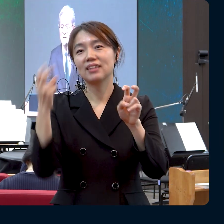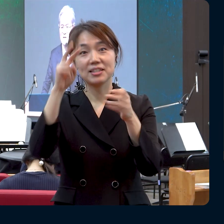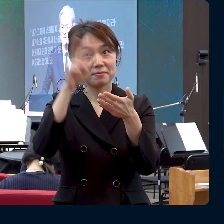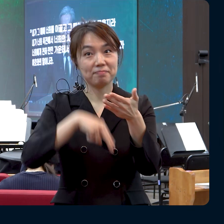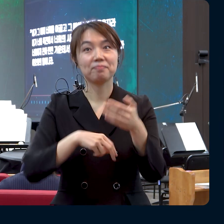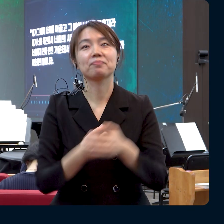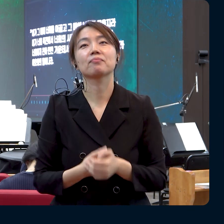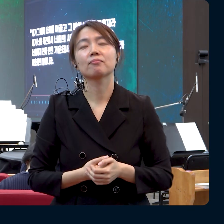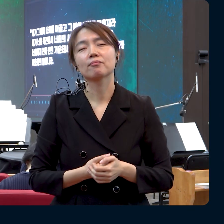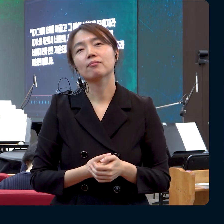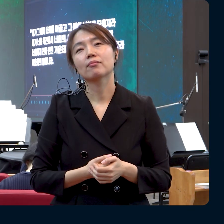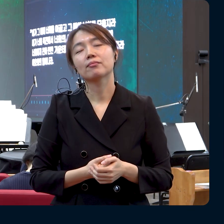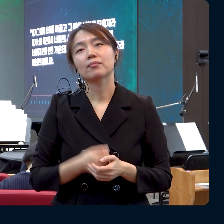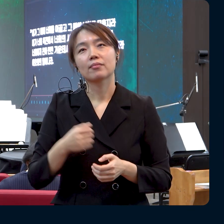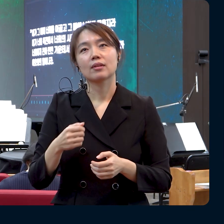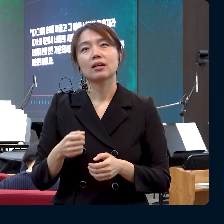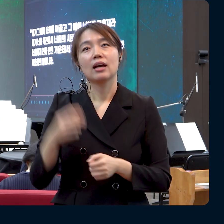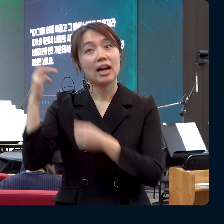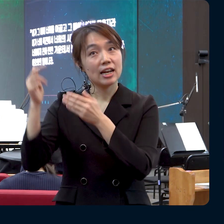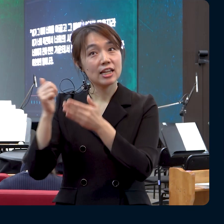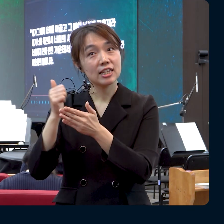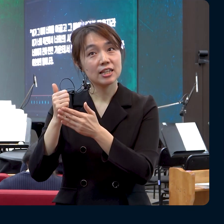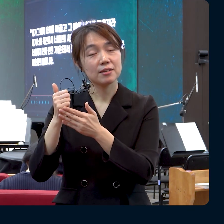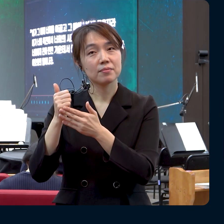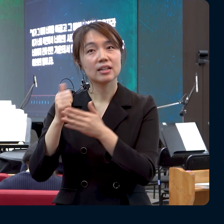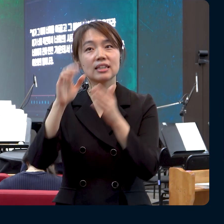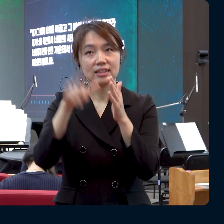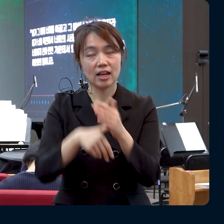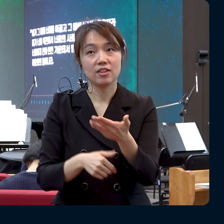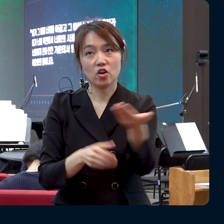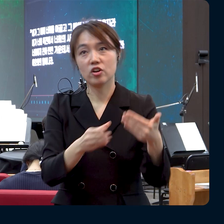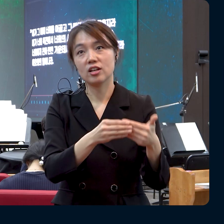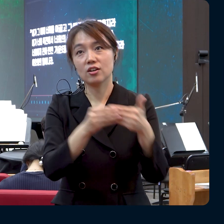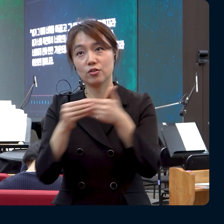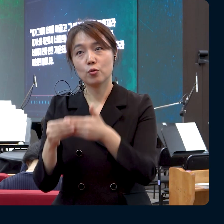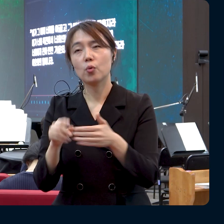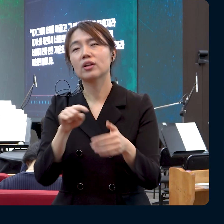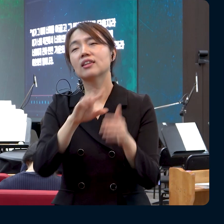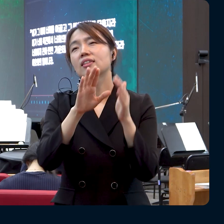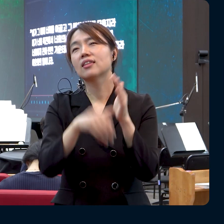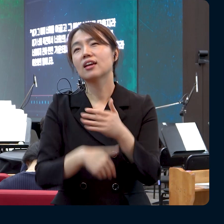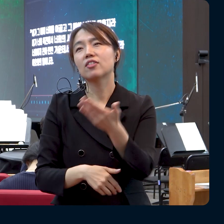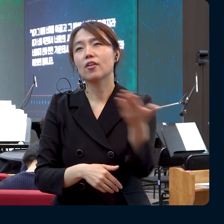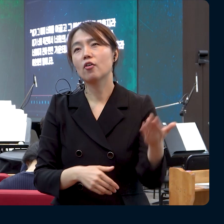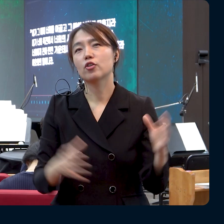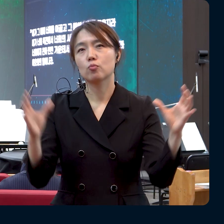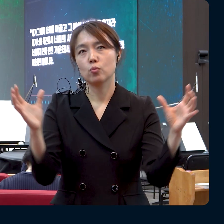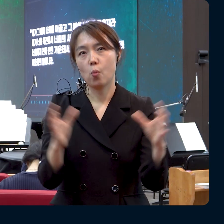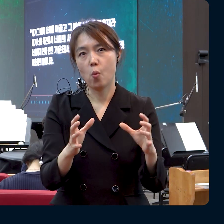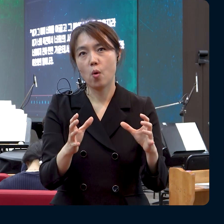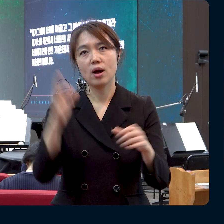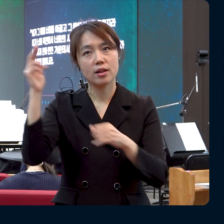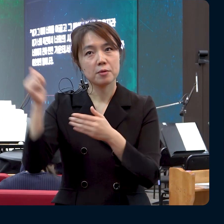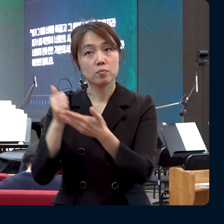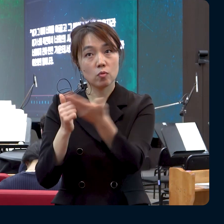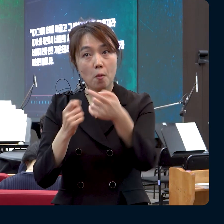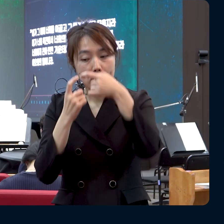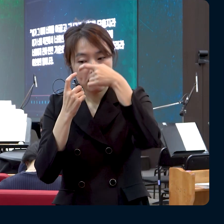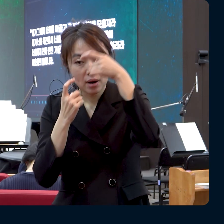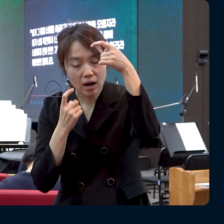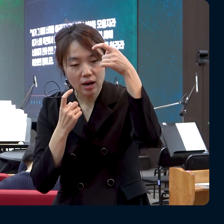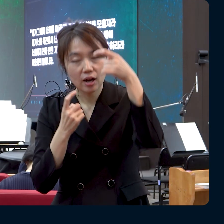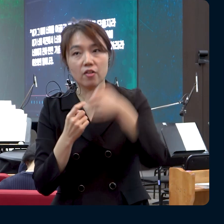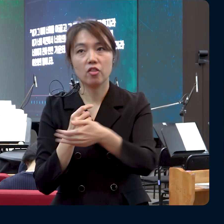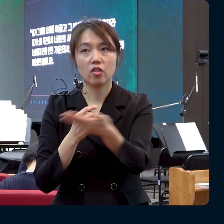같이 읽겠습니다. 20절 같이 읽습니다. 내가 그때에 너희를 이끌고 그때에 너희를 모을지라. 내가 너희